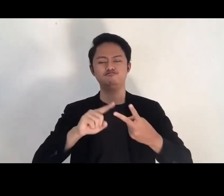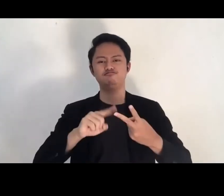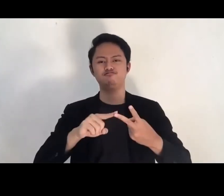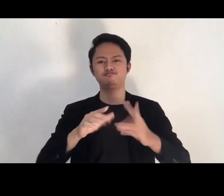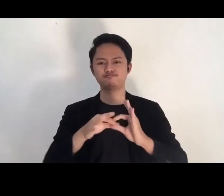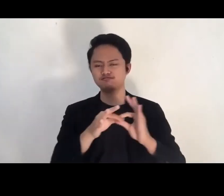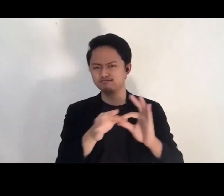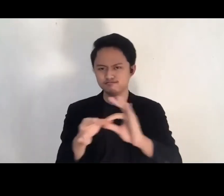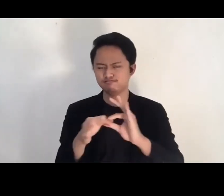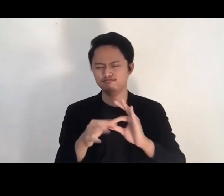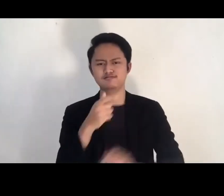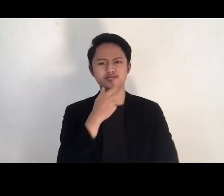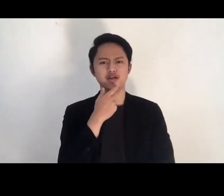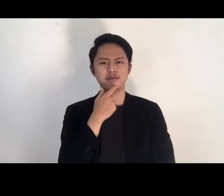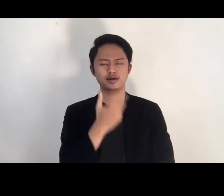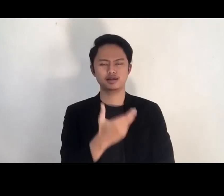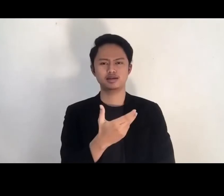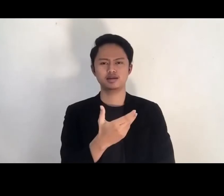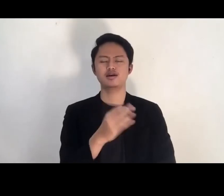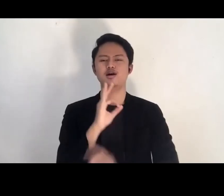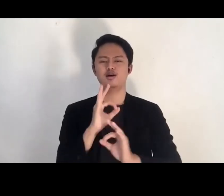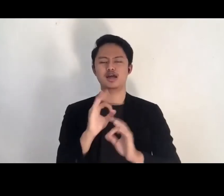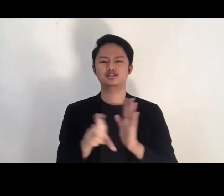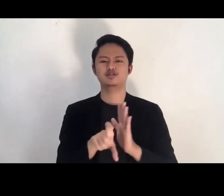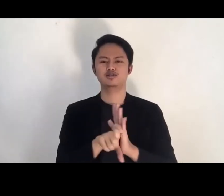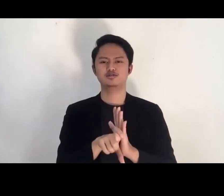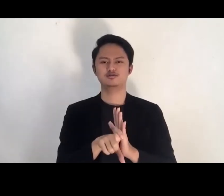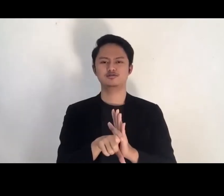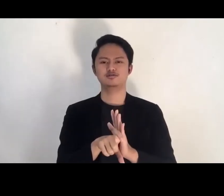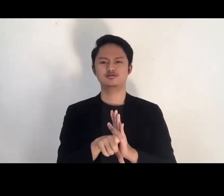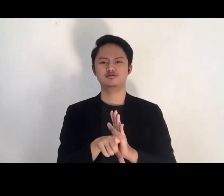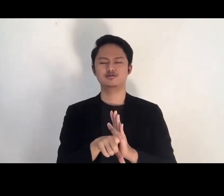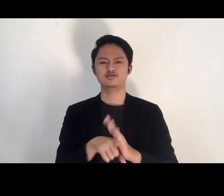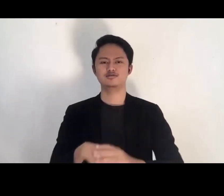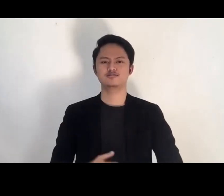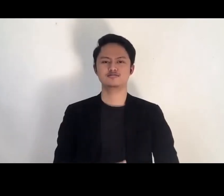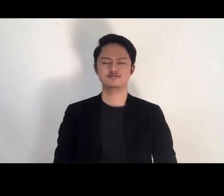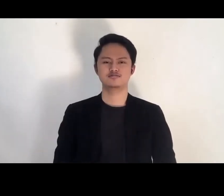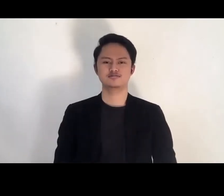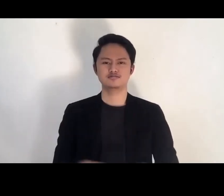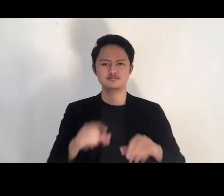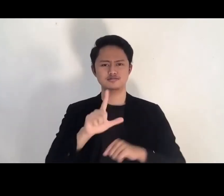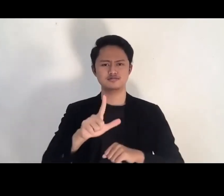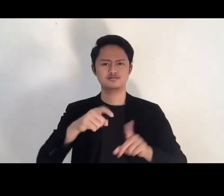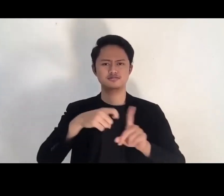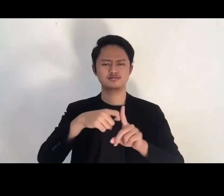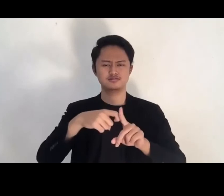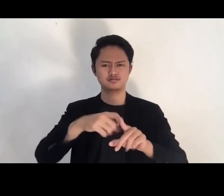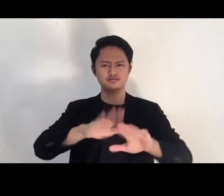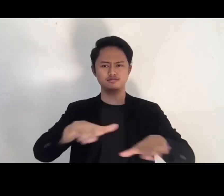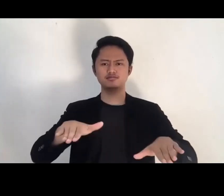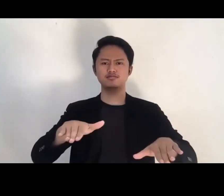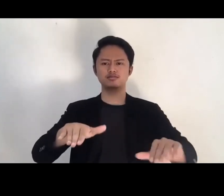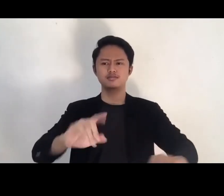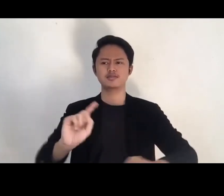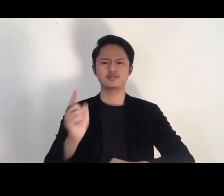sama kami juga, setelah lembar kerja peserta didik kami hasilkan, lebih dulu